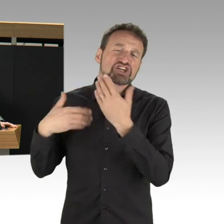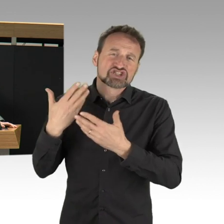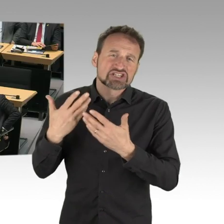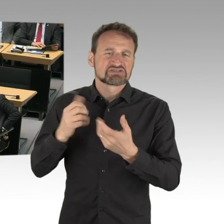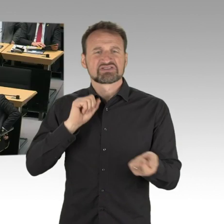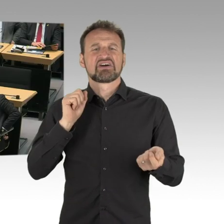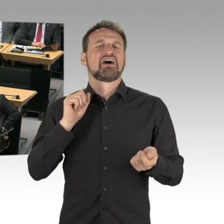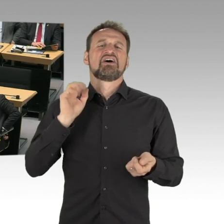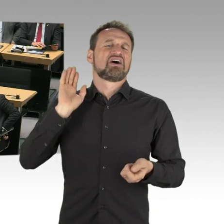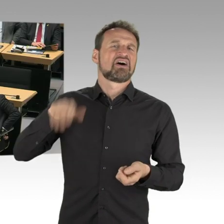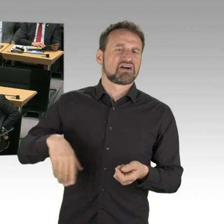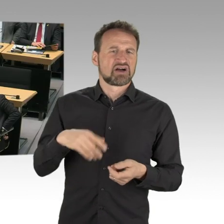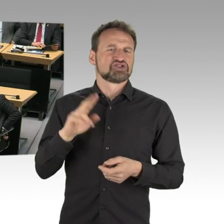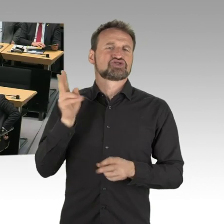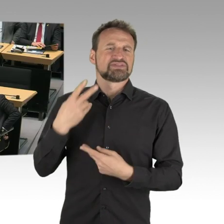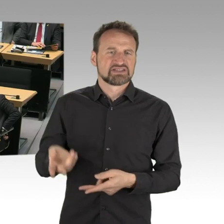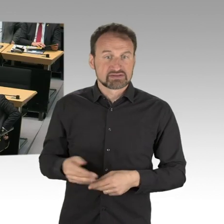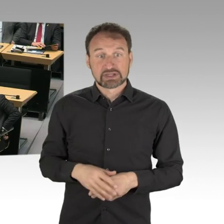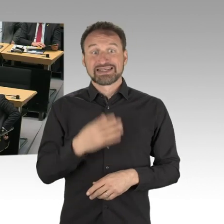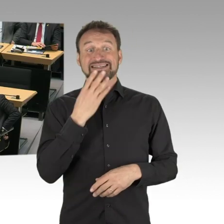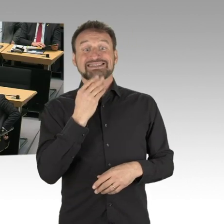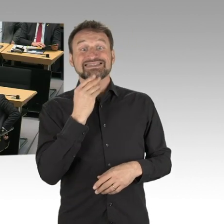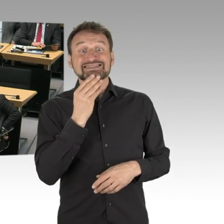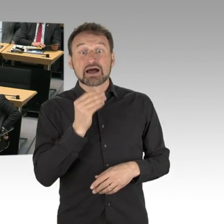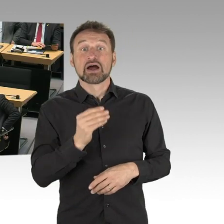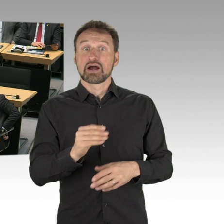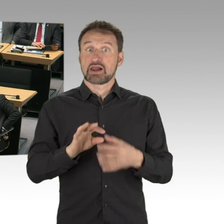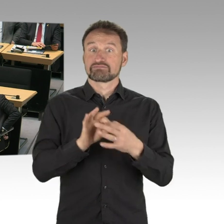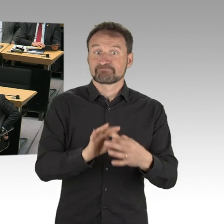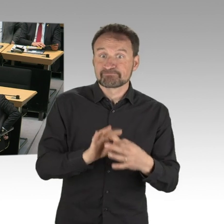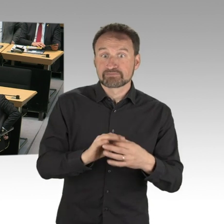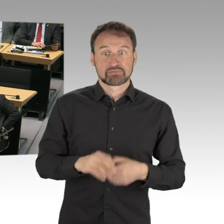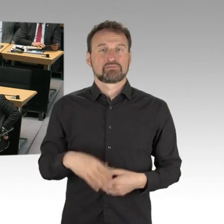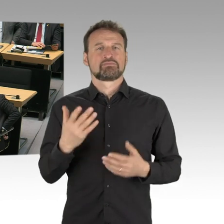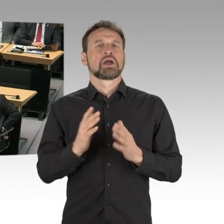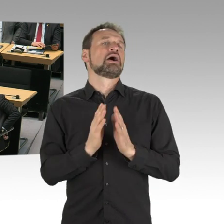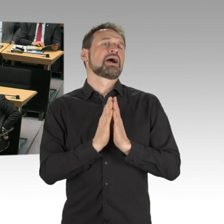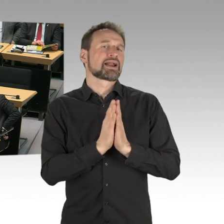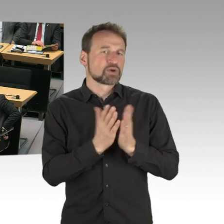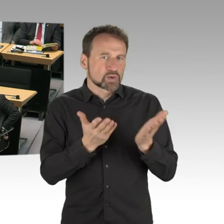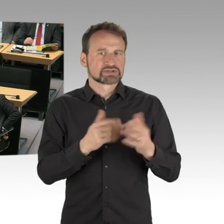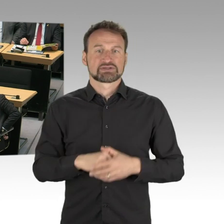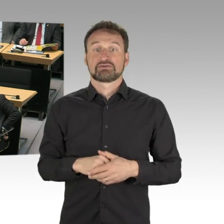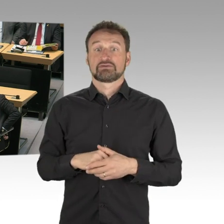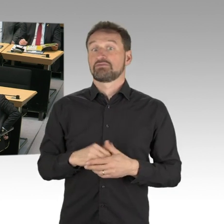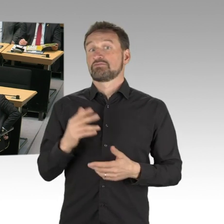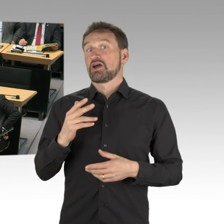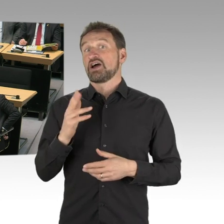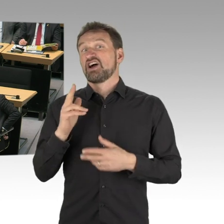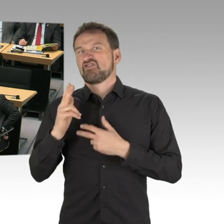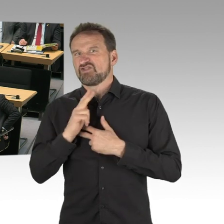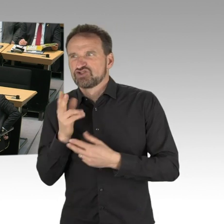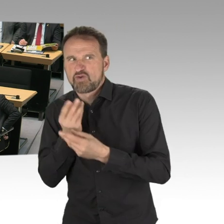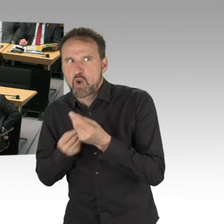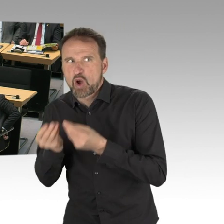verschwörungsideologisch oder völkisch. Und manchmal kommt sogar alles zusammen. Und entsprechend mannigfaltig müssen wir auch